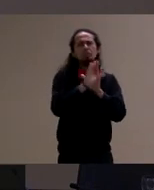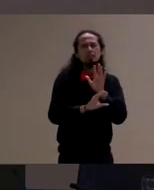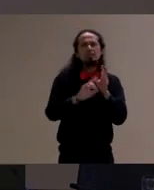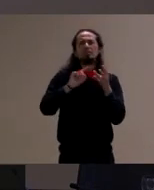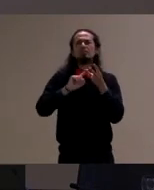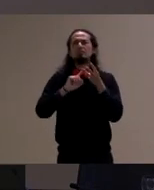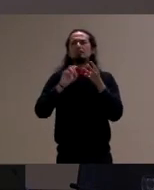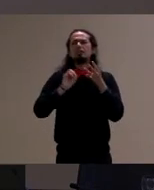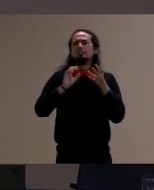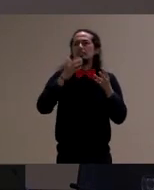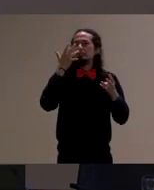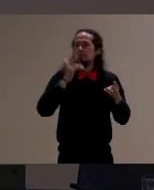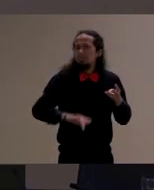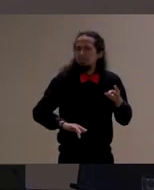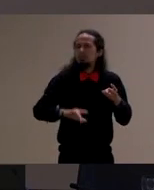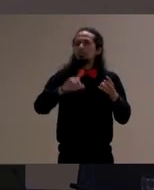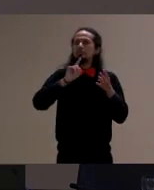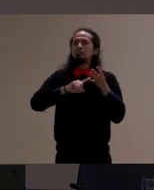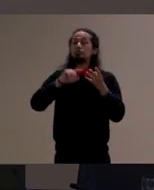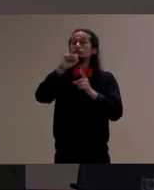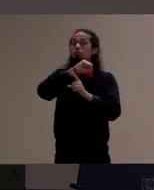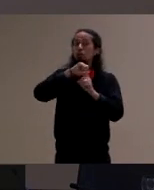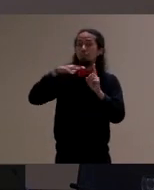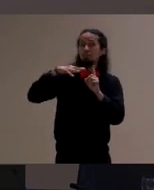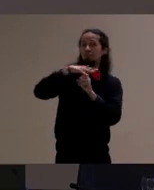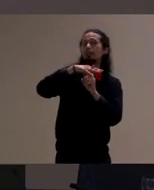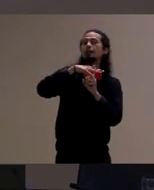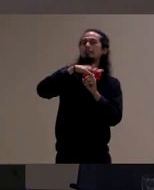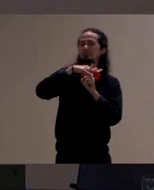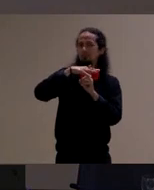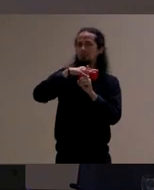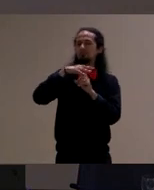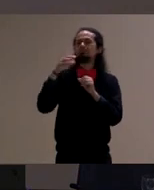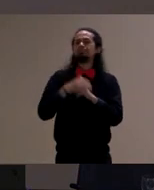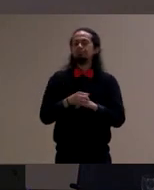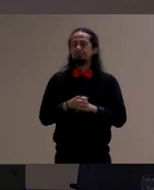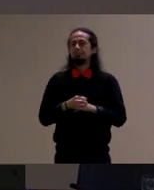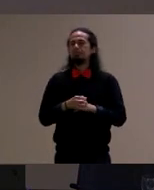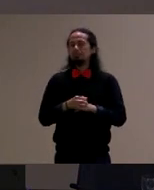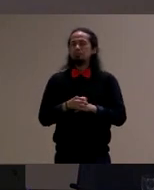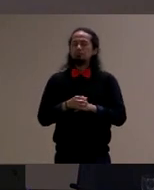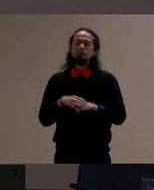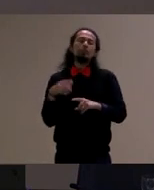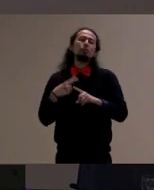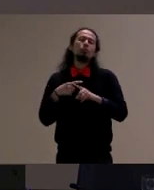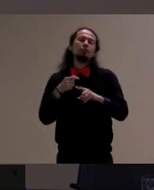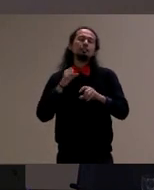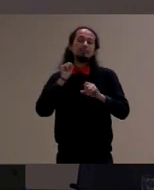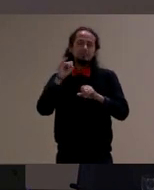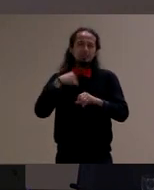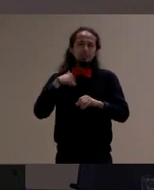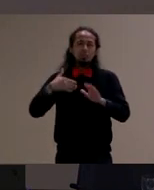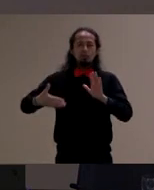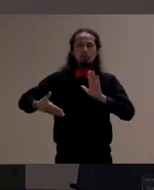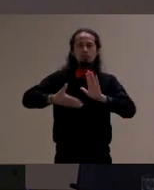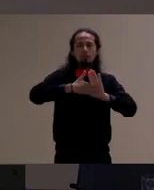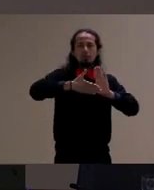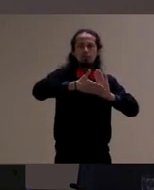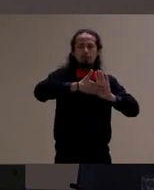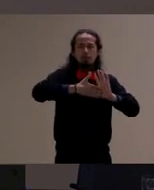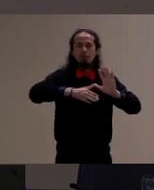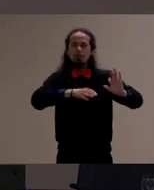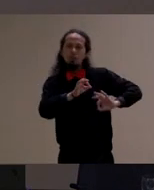infantil e de sociedade E é porque se eu proponho como professor e o organismo os